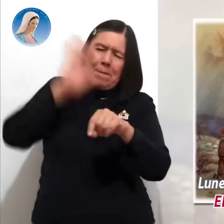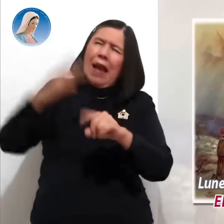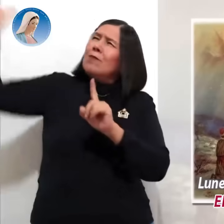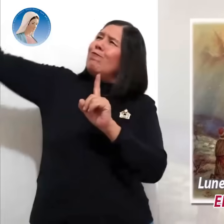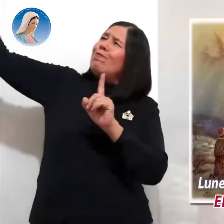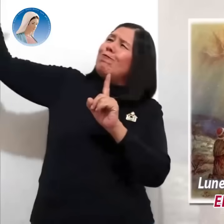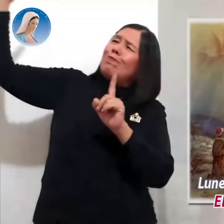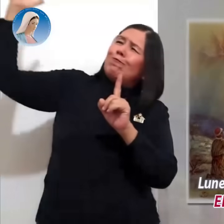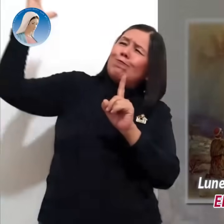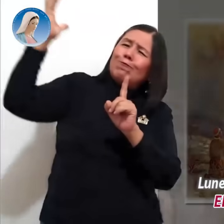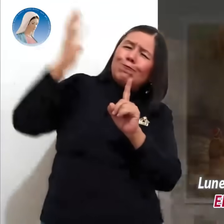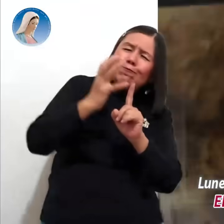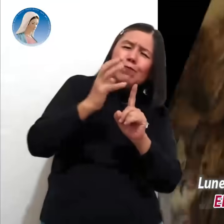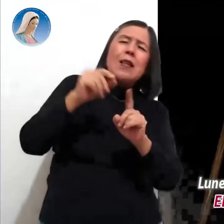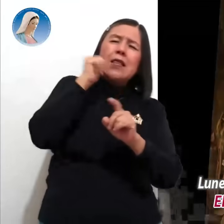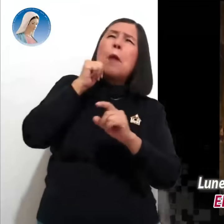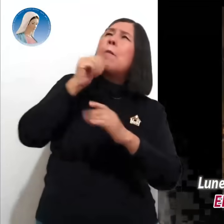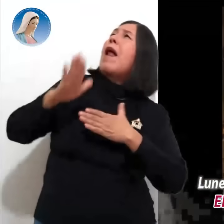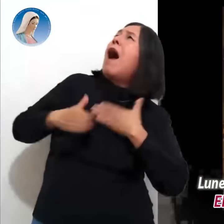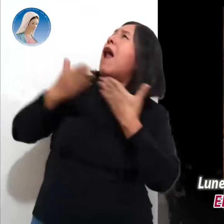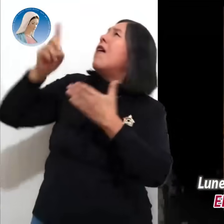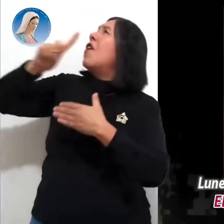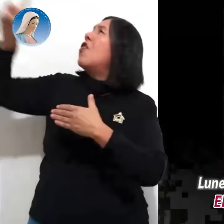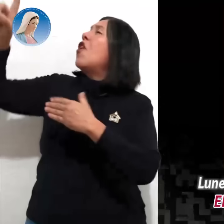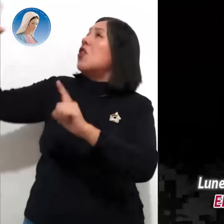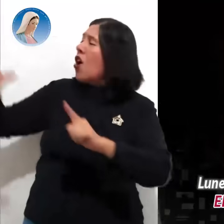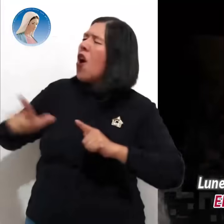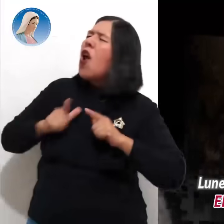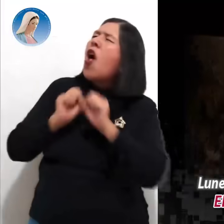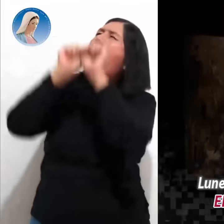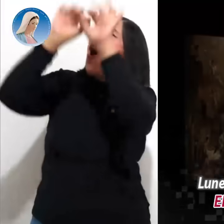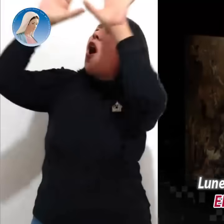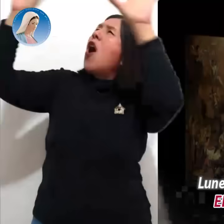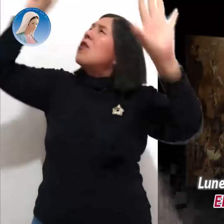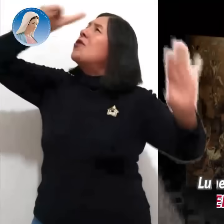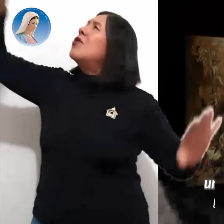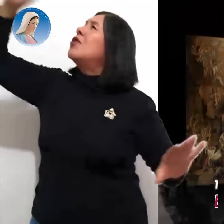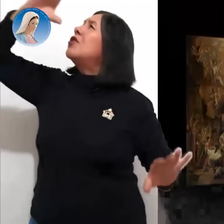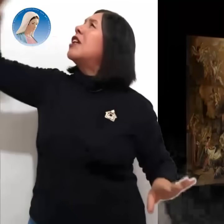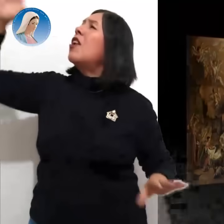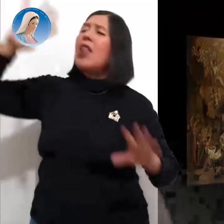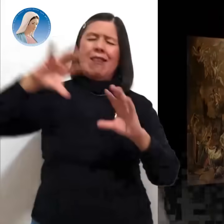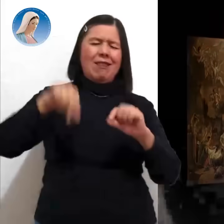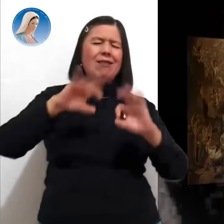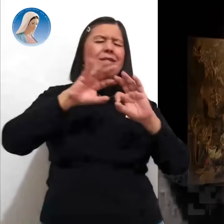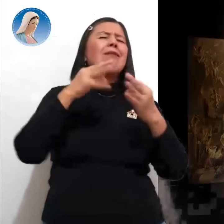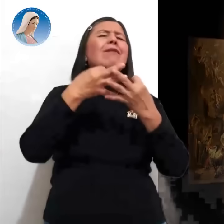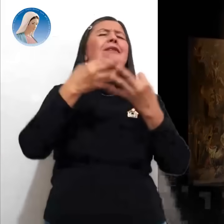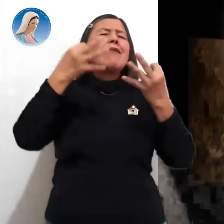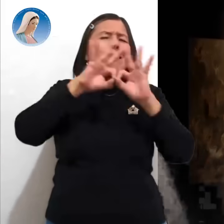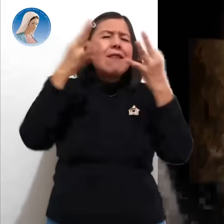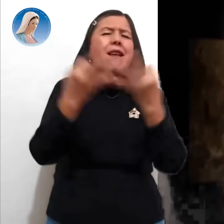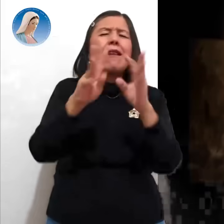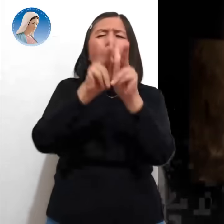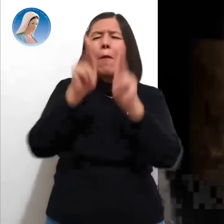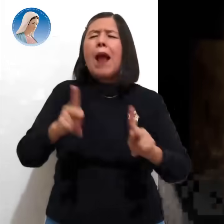del ejército celestial, que alababa a Dios diciendo, Gloria a Dios en el cielo, y en la tierra paz a